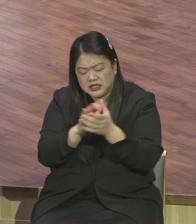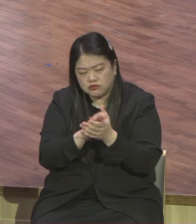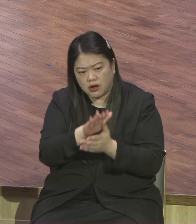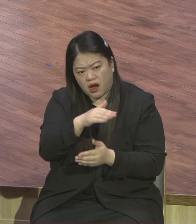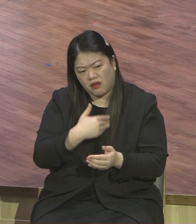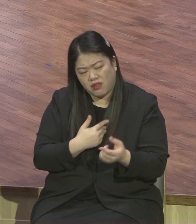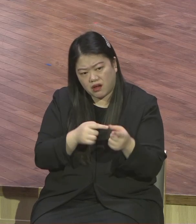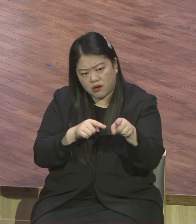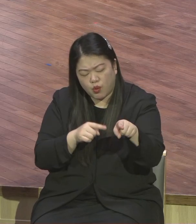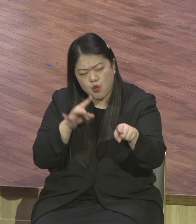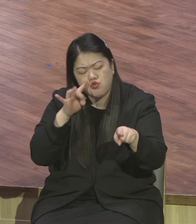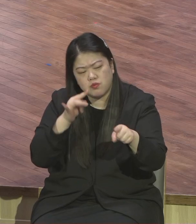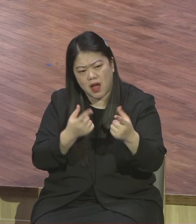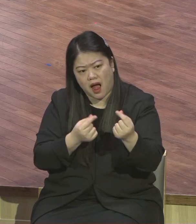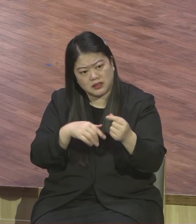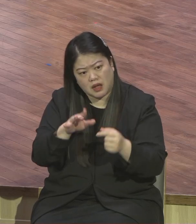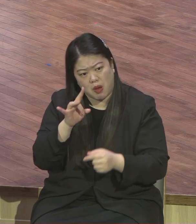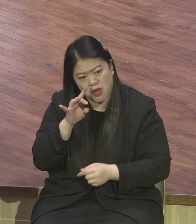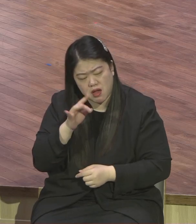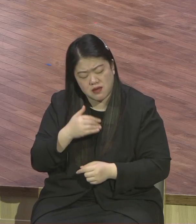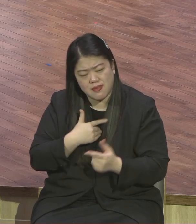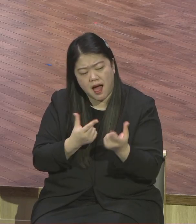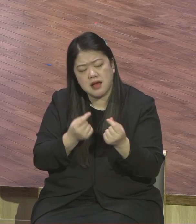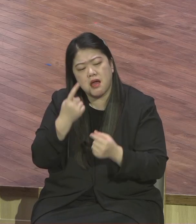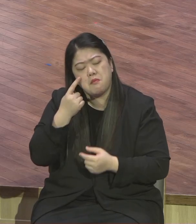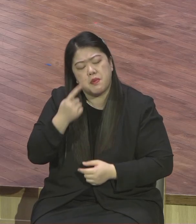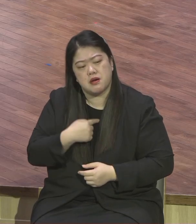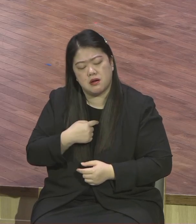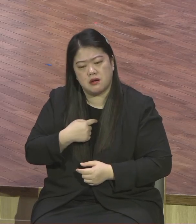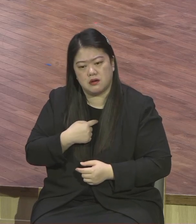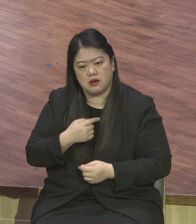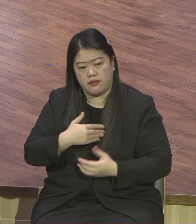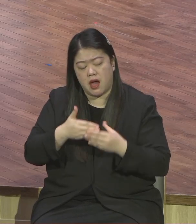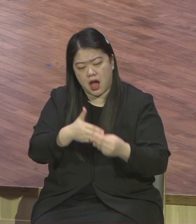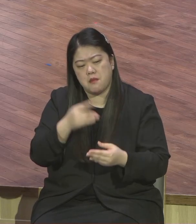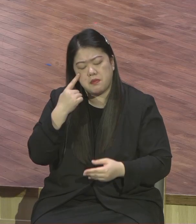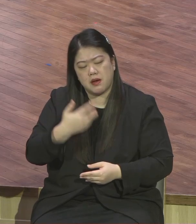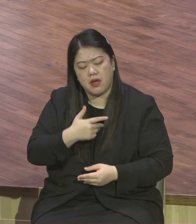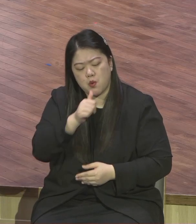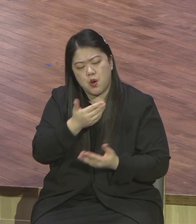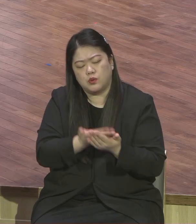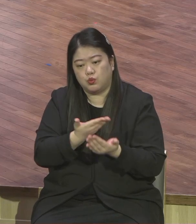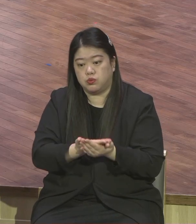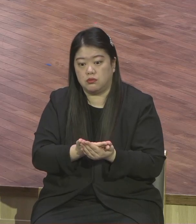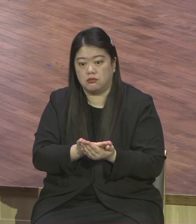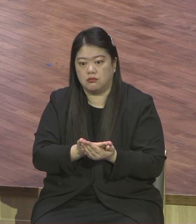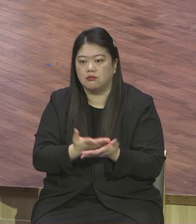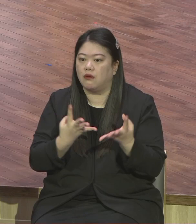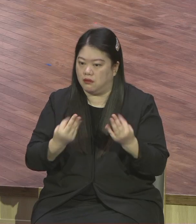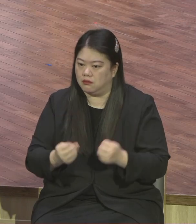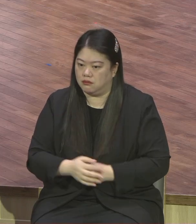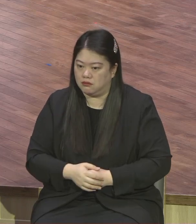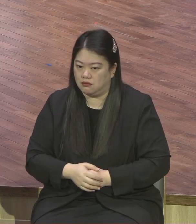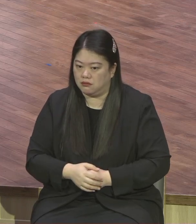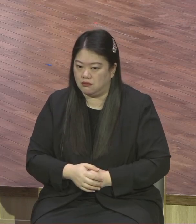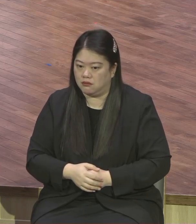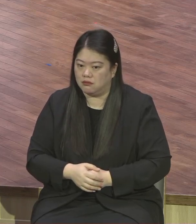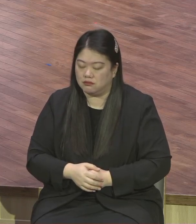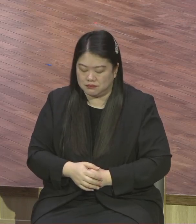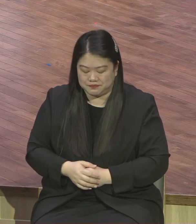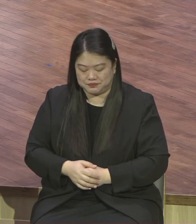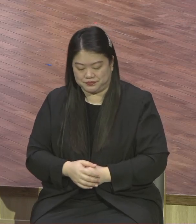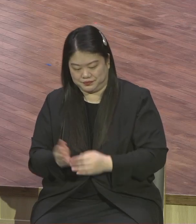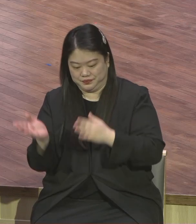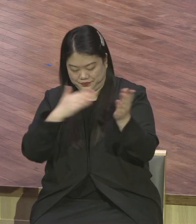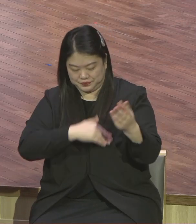둘째, 이웃과의 관계에서 맺어야 할 열매가 오래 참음과 자비와 양선입니다. 오래 참음은 말 그대로 예수